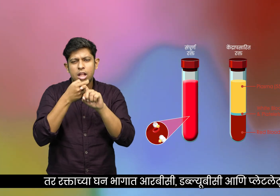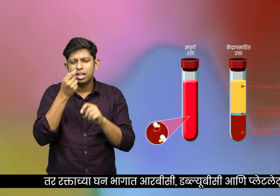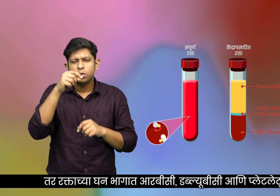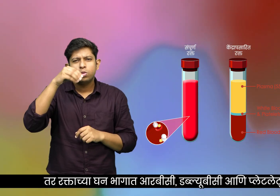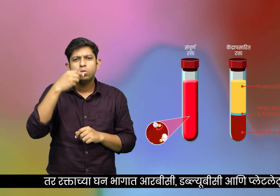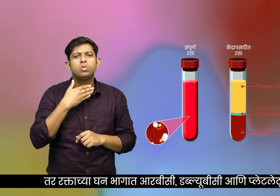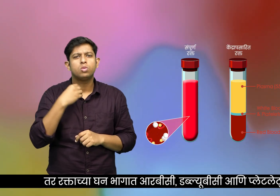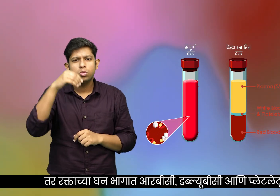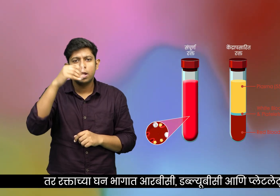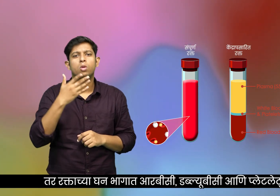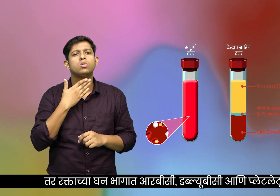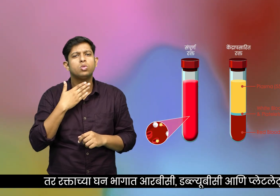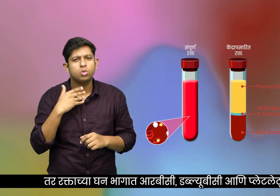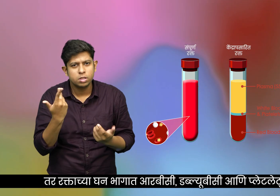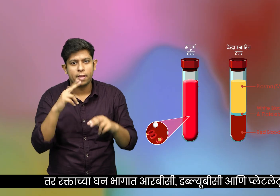RBC, WBC आणि प्लेटलेट्स असतात.